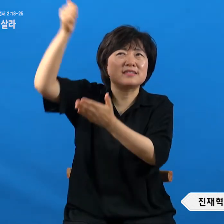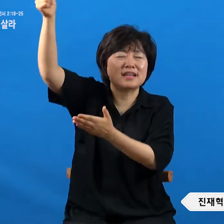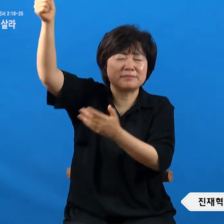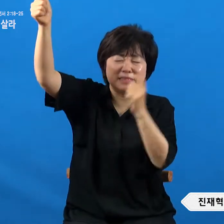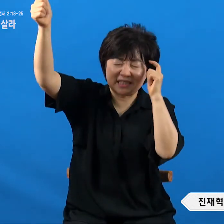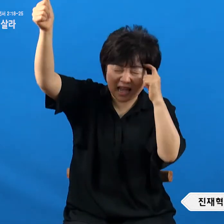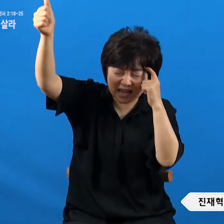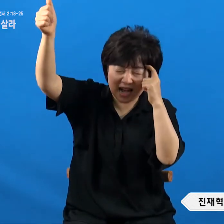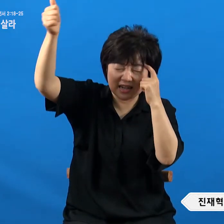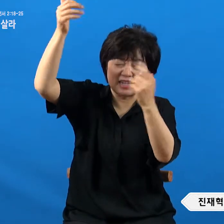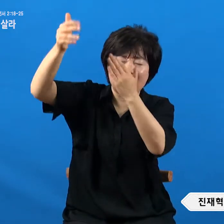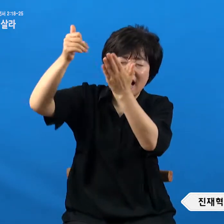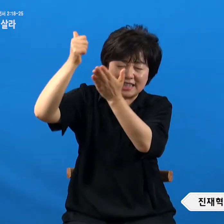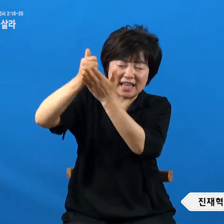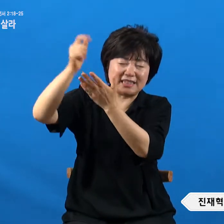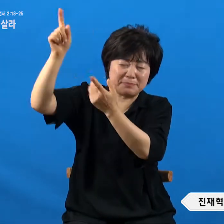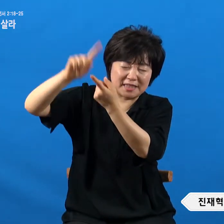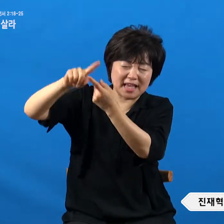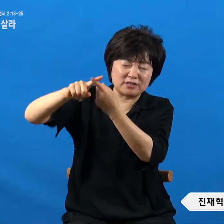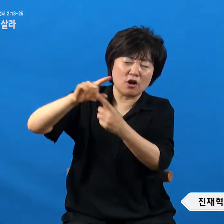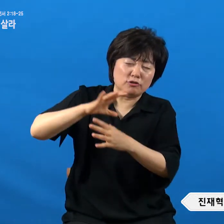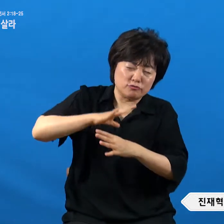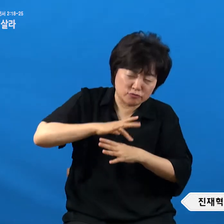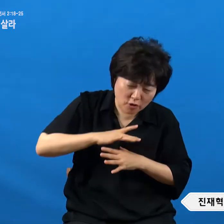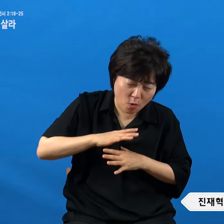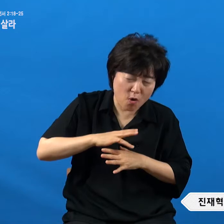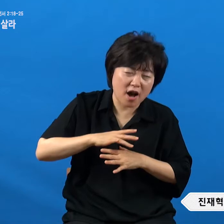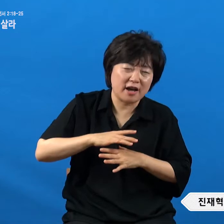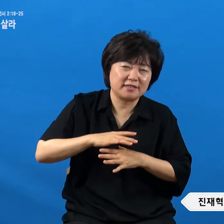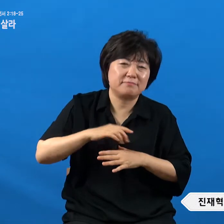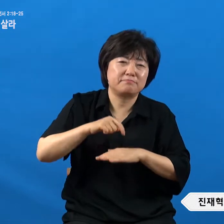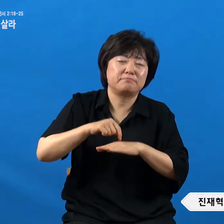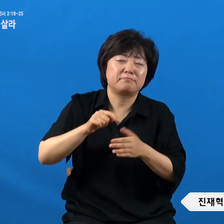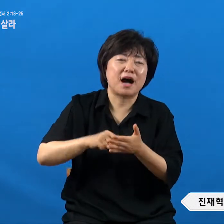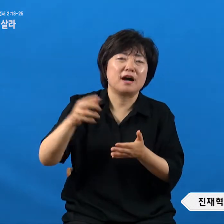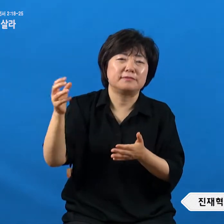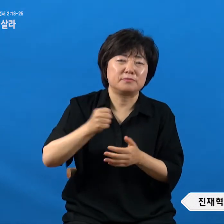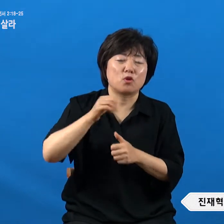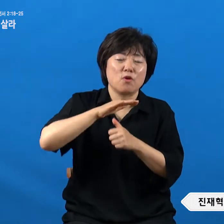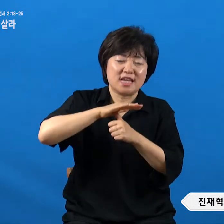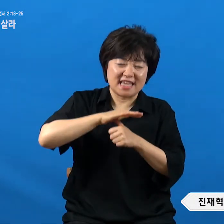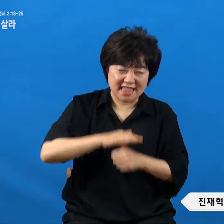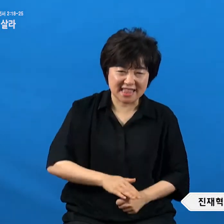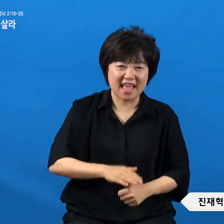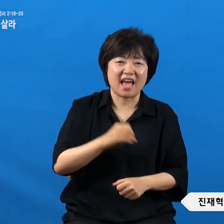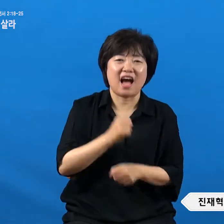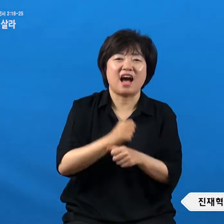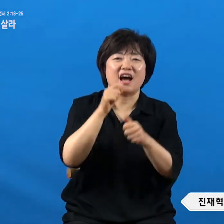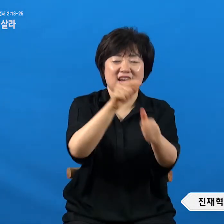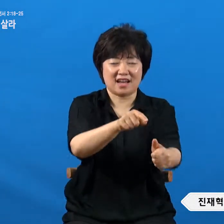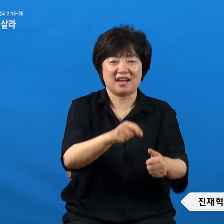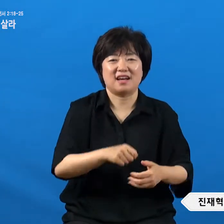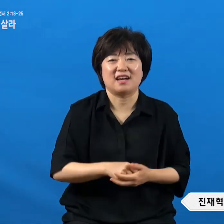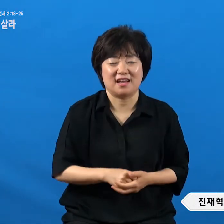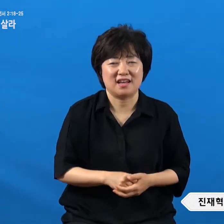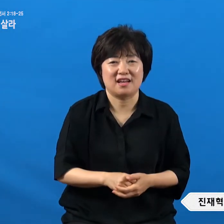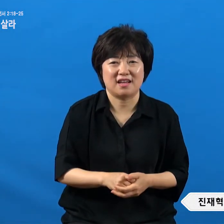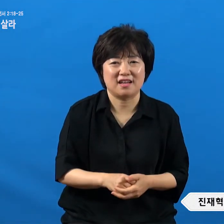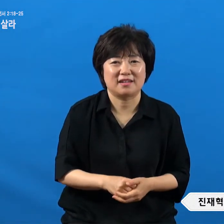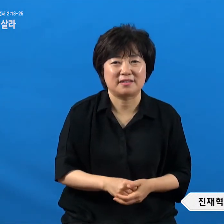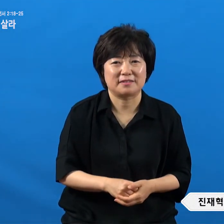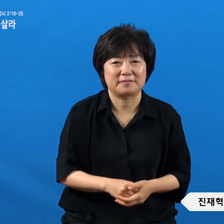생각하라, 하나님을 두려워하라, 그 하나님을 생각하며 인내하라